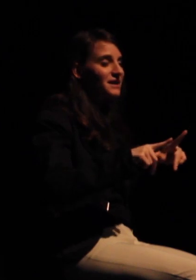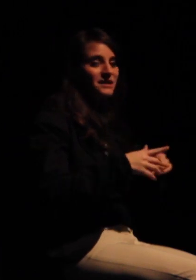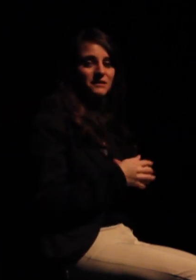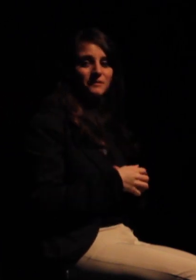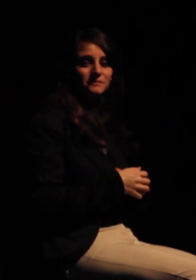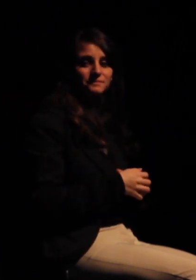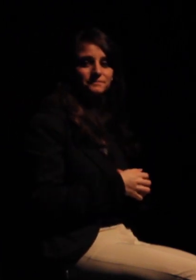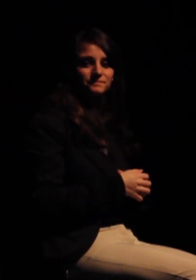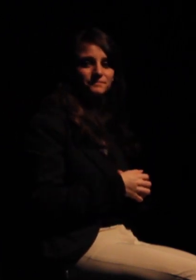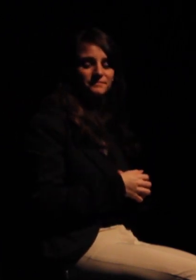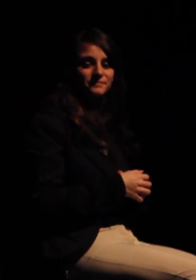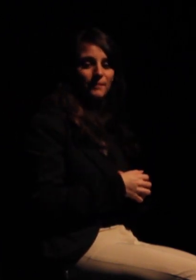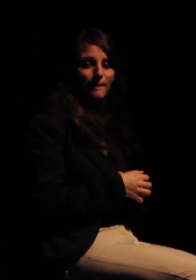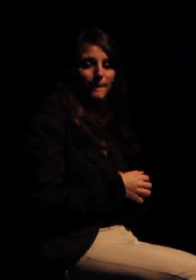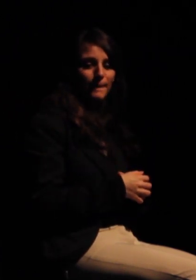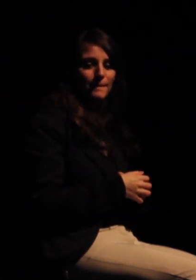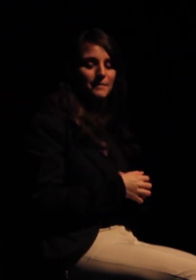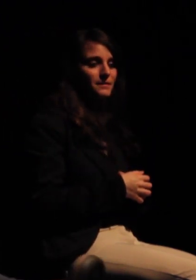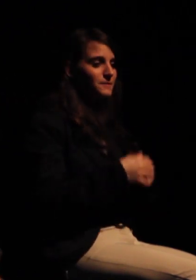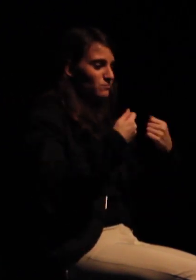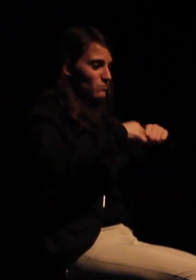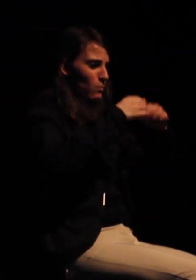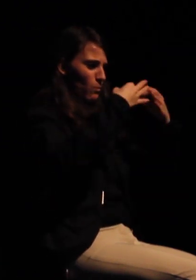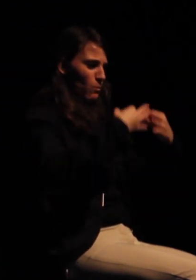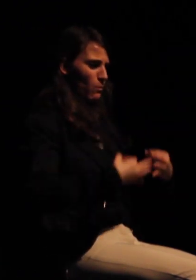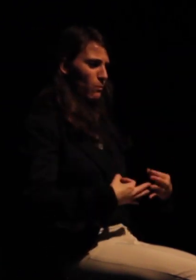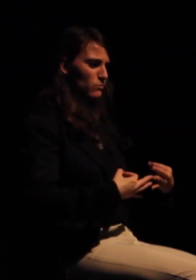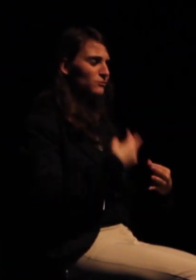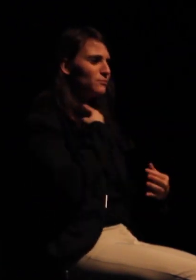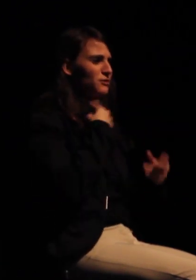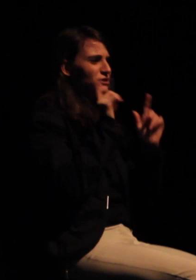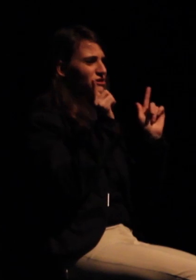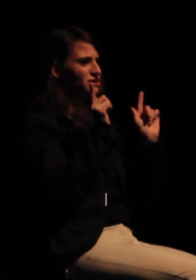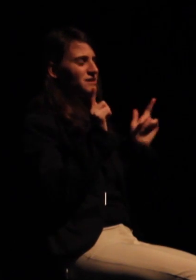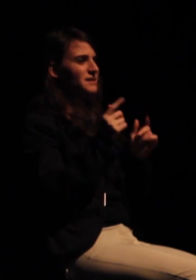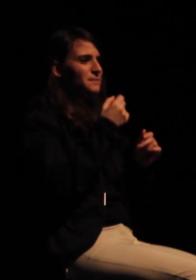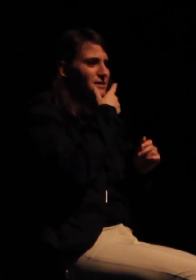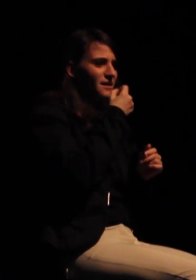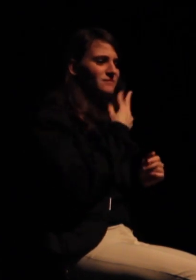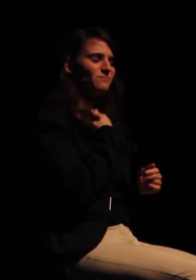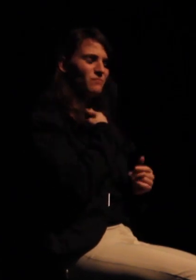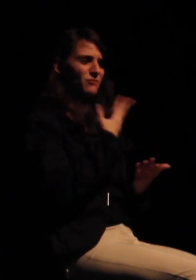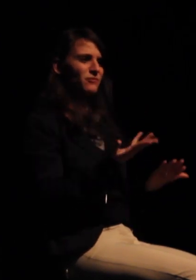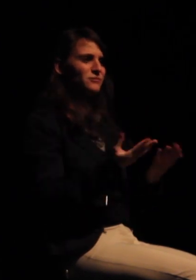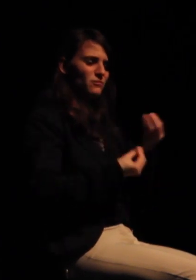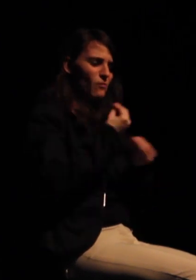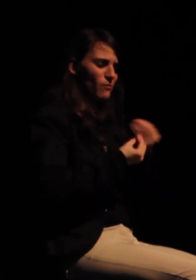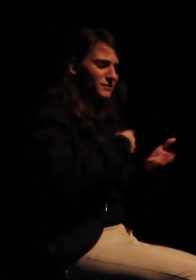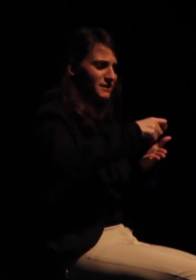correta, sabe, dicionarizada dentro das normas, eu tinha até certa razão. E